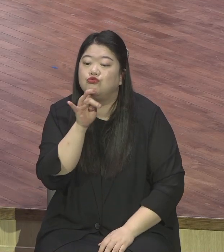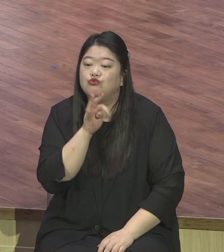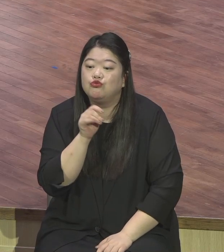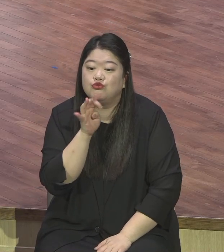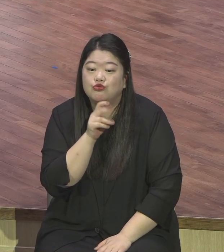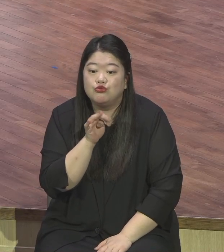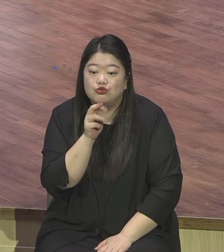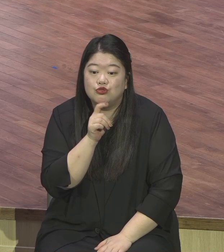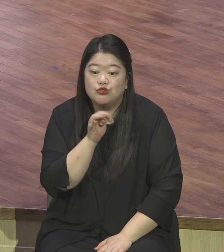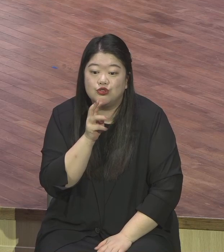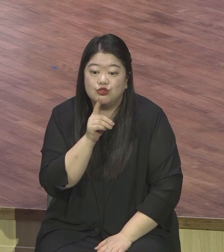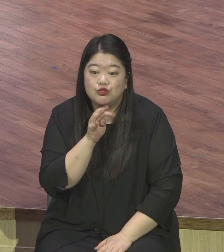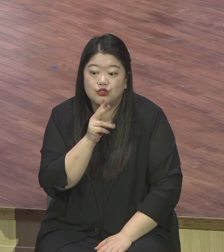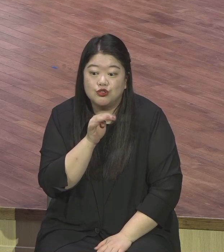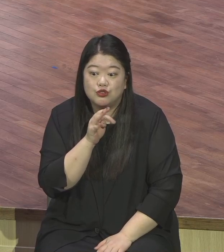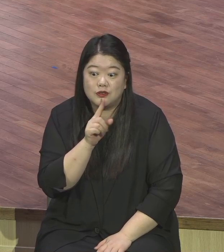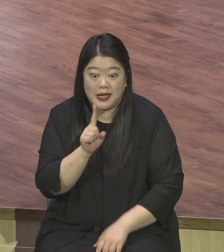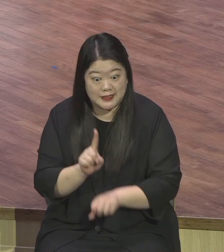감사하시라고.